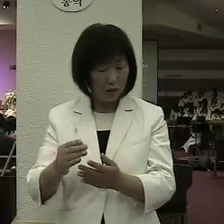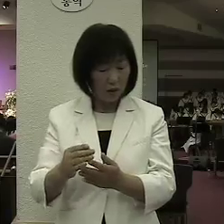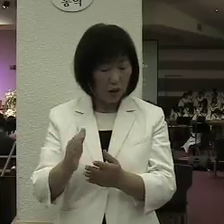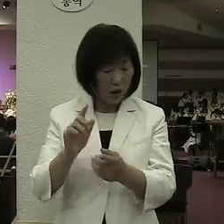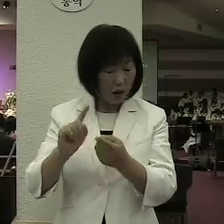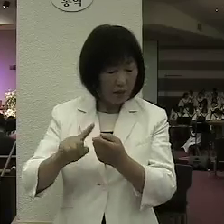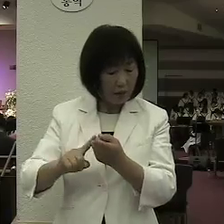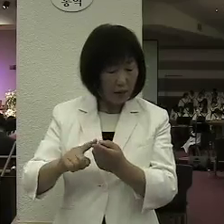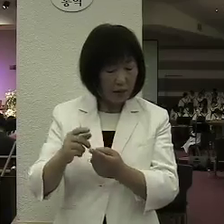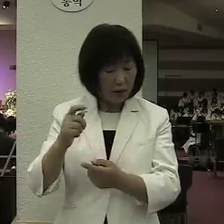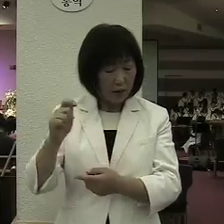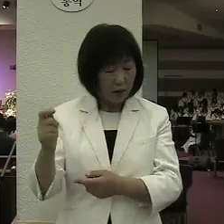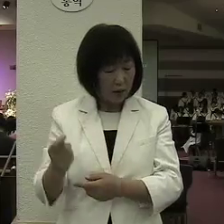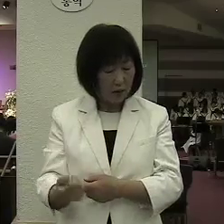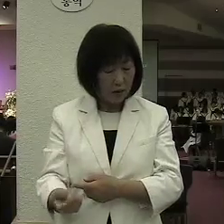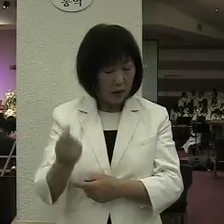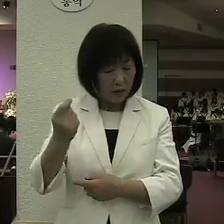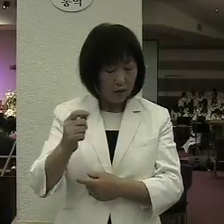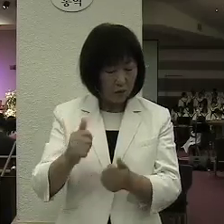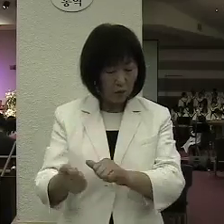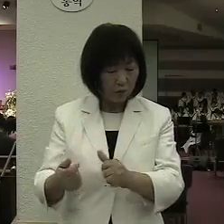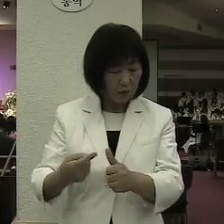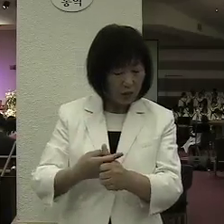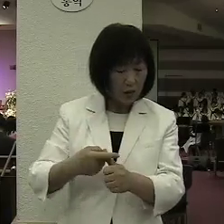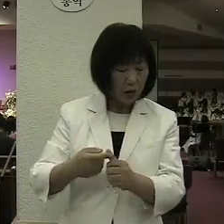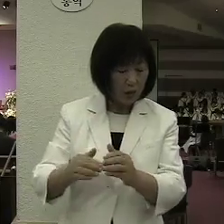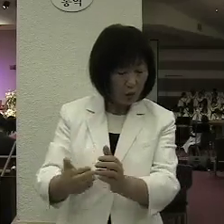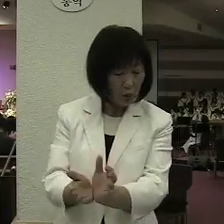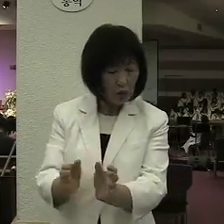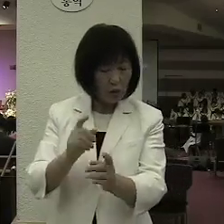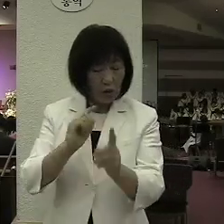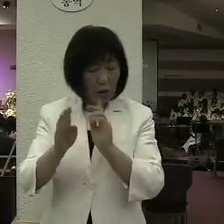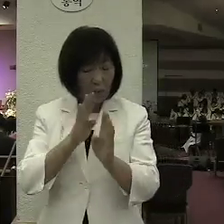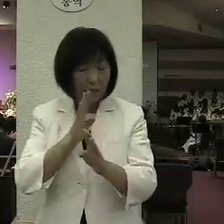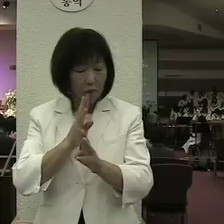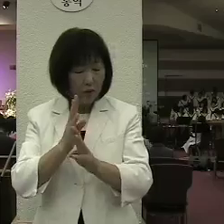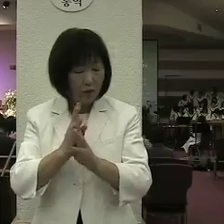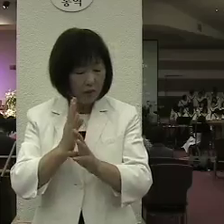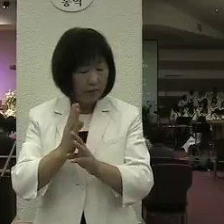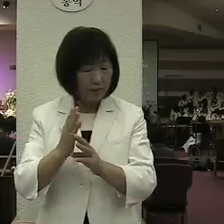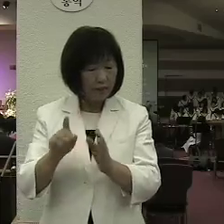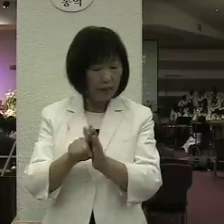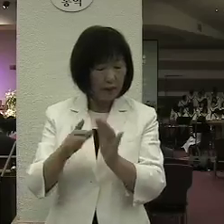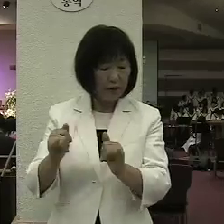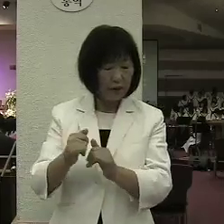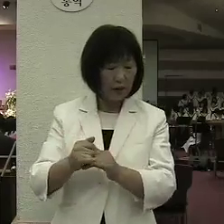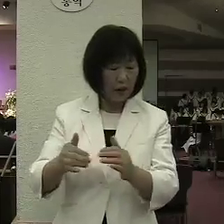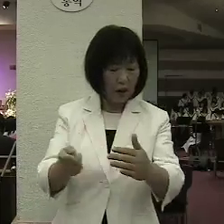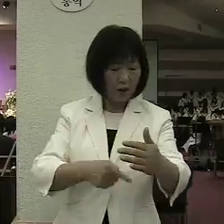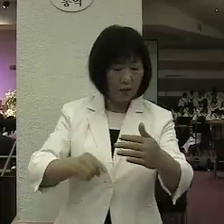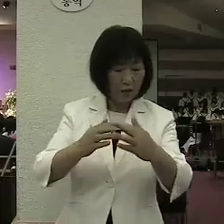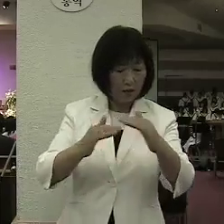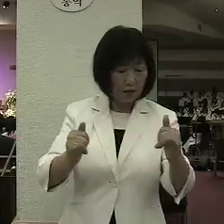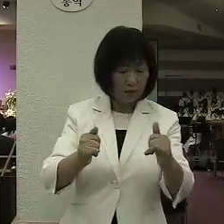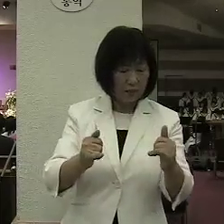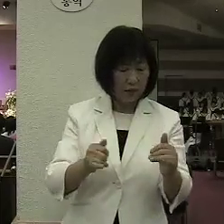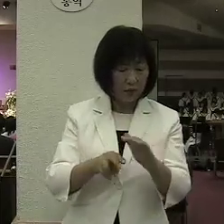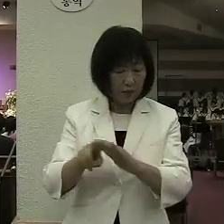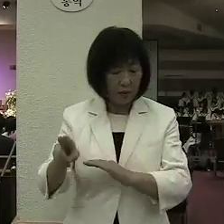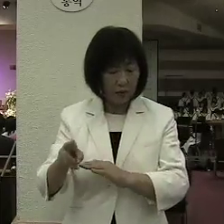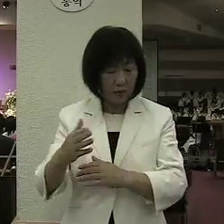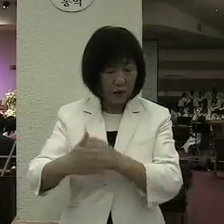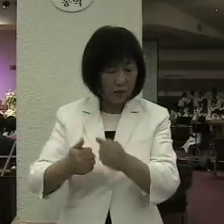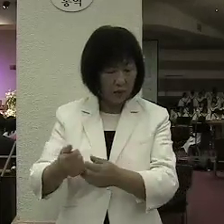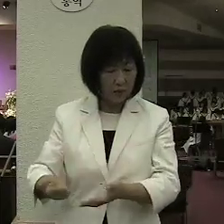내 생물과 24 장로들이 어린 양 앞에 엎드려 각각 검도와 향이 가득한 금